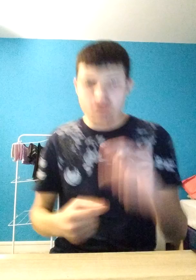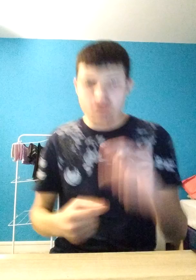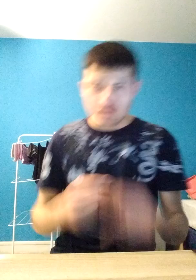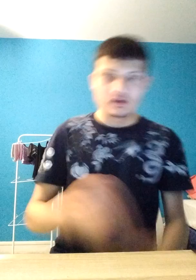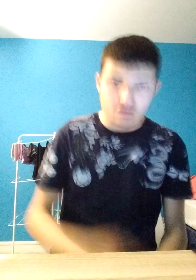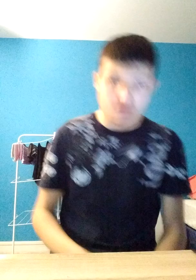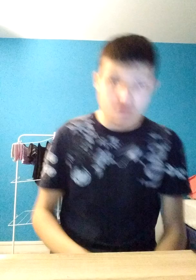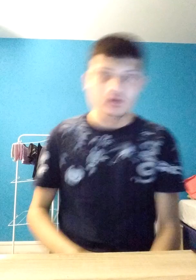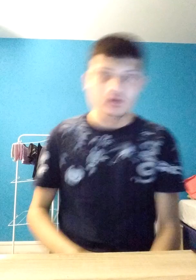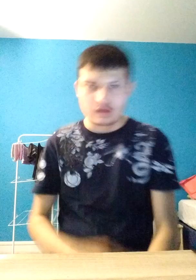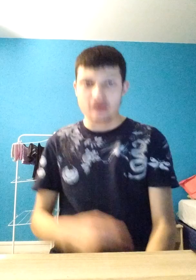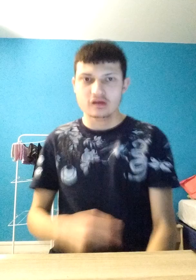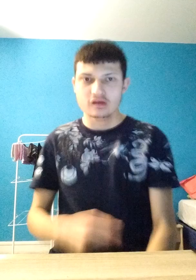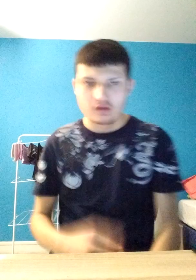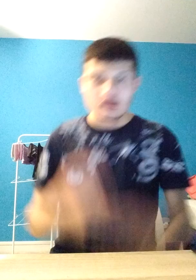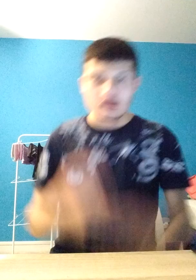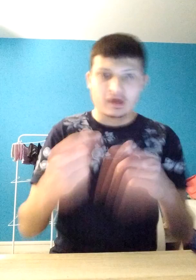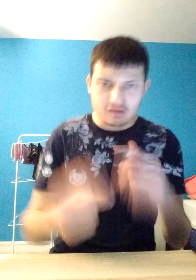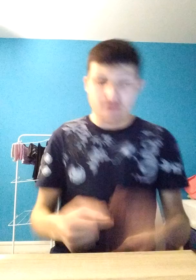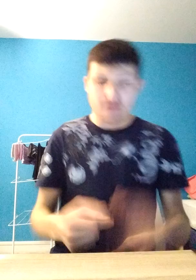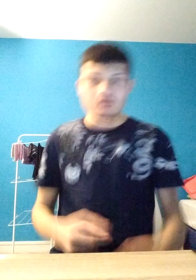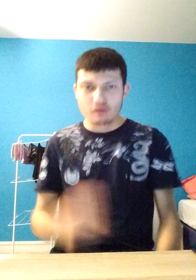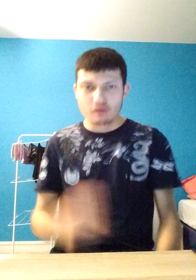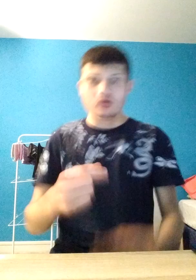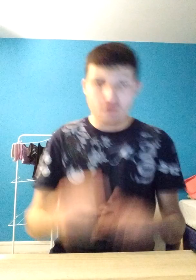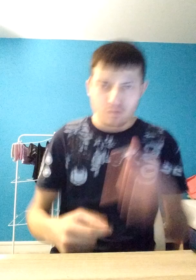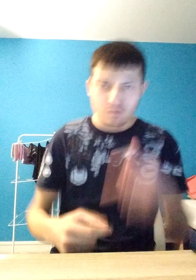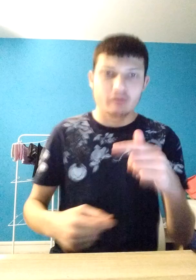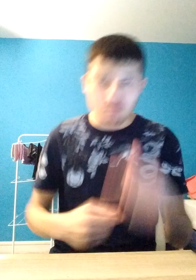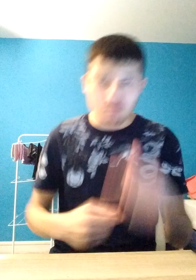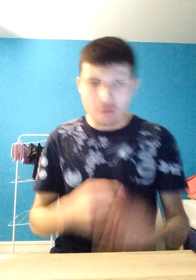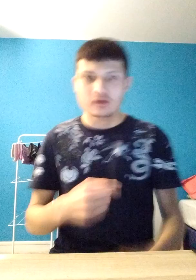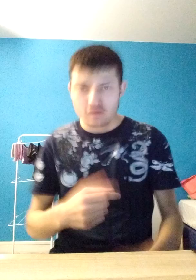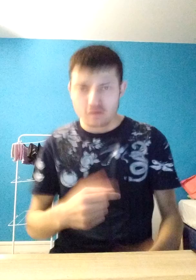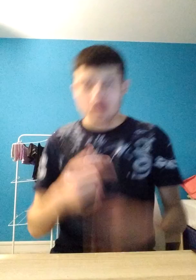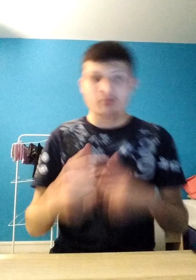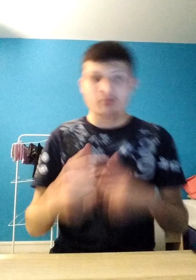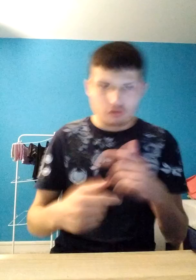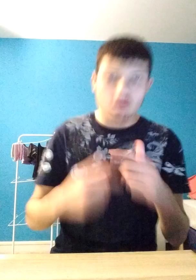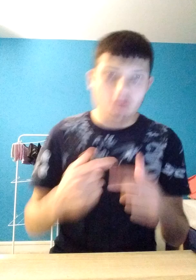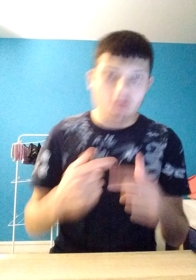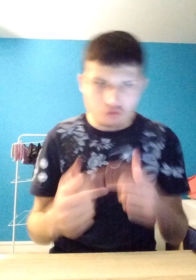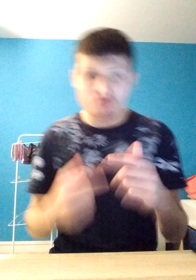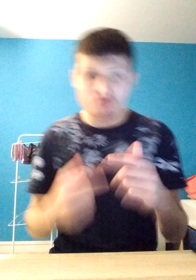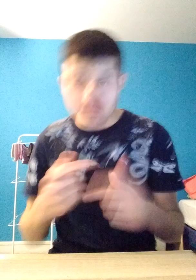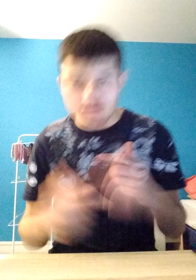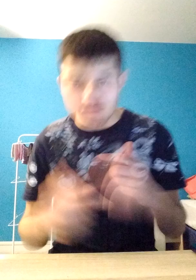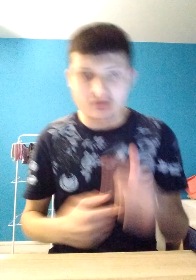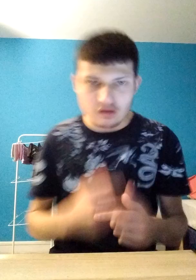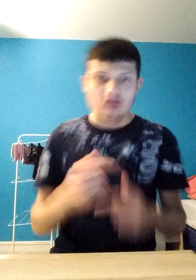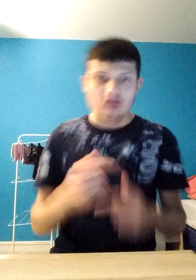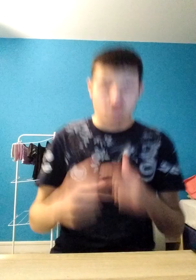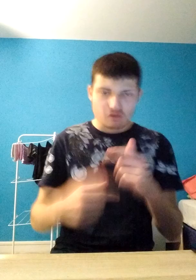ai fait. Mais, un message, maman, papa, pardonnez-moi pour tout ce que je vous ai fait. Je